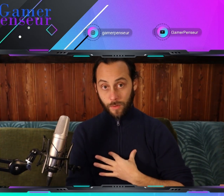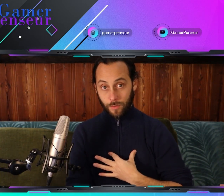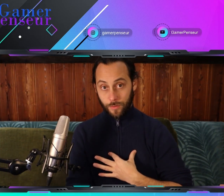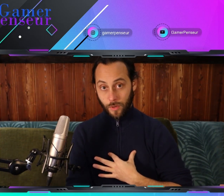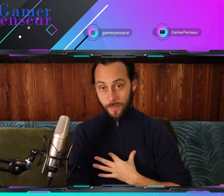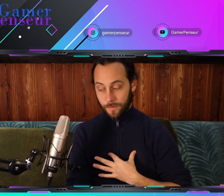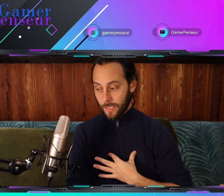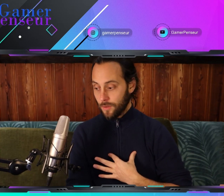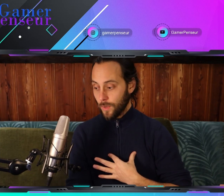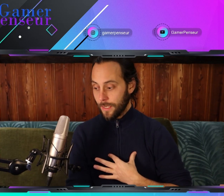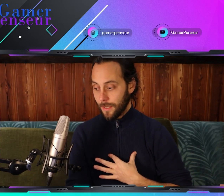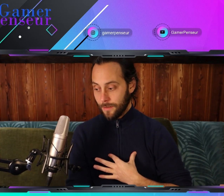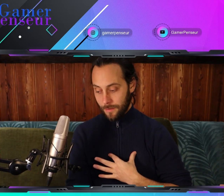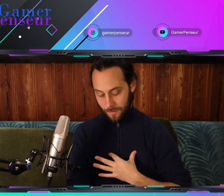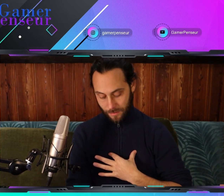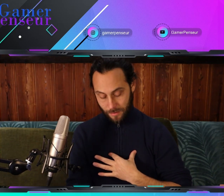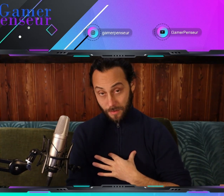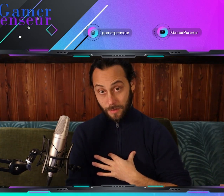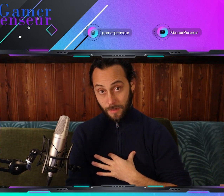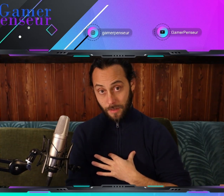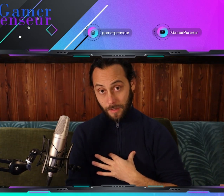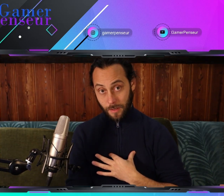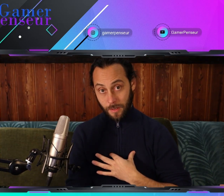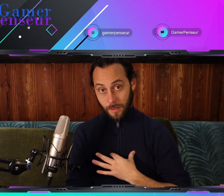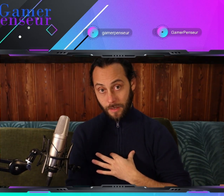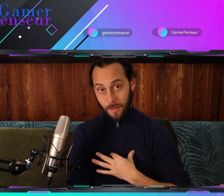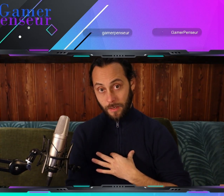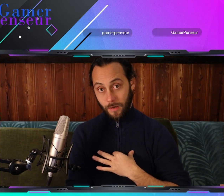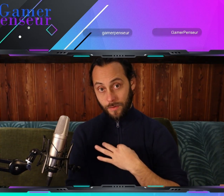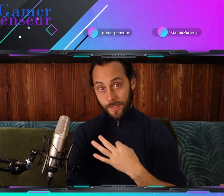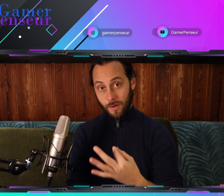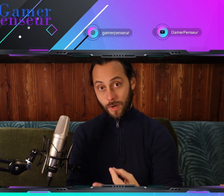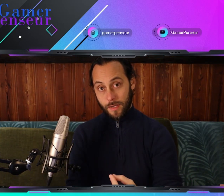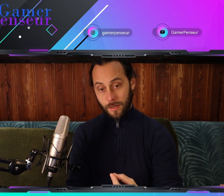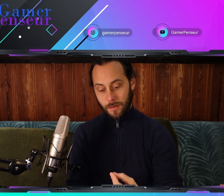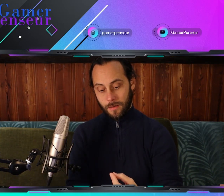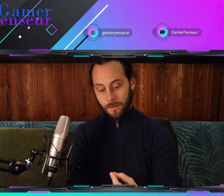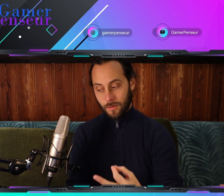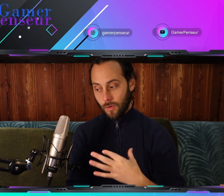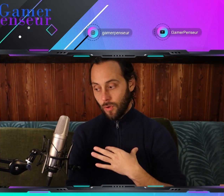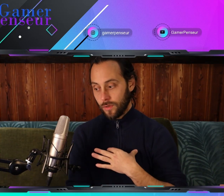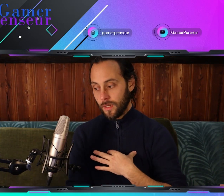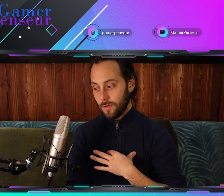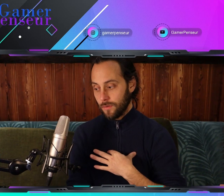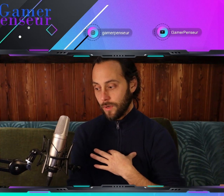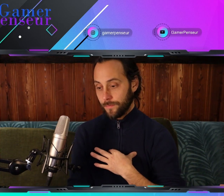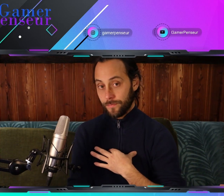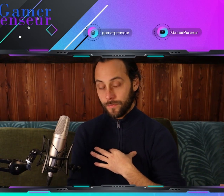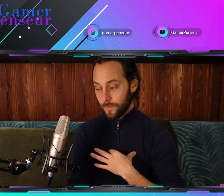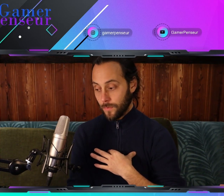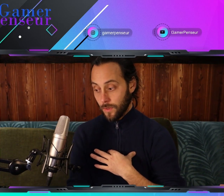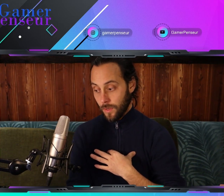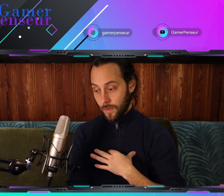On vient contre le torse avec les doigts écartés. Et on s'éloigne en resserrant les